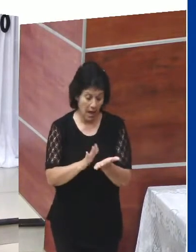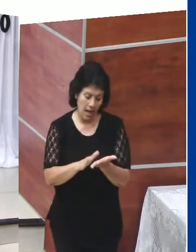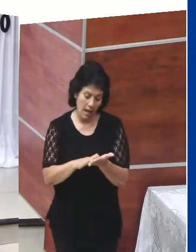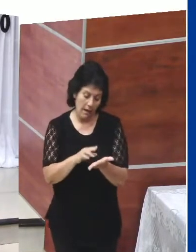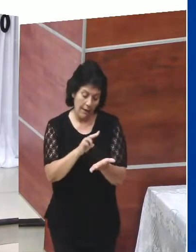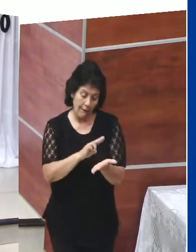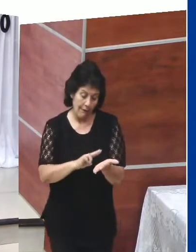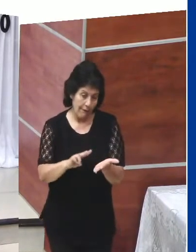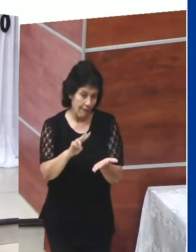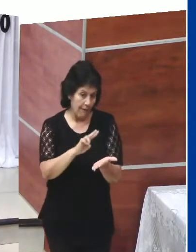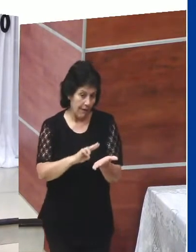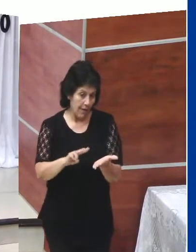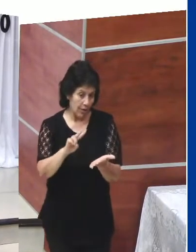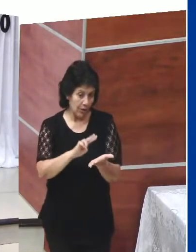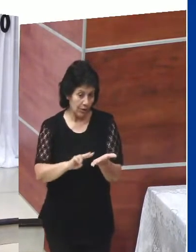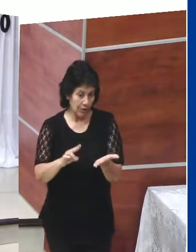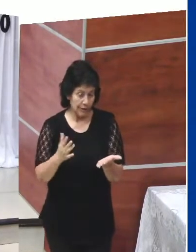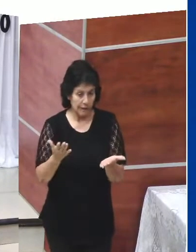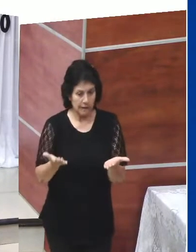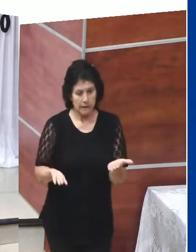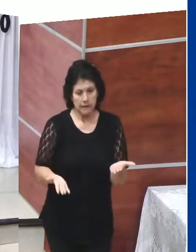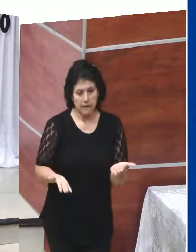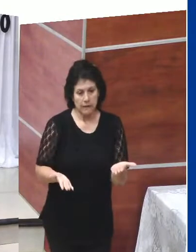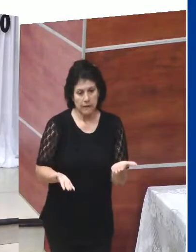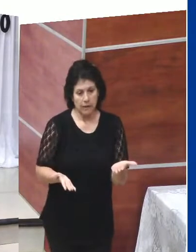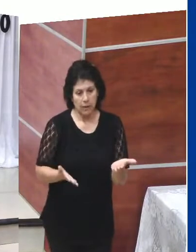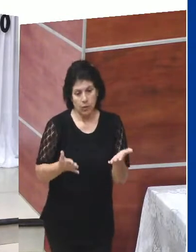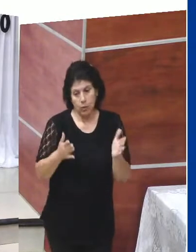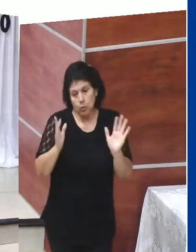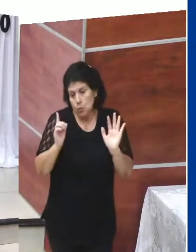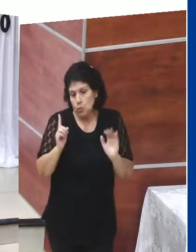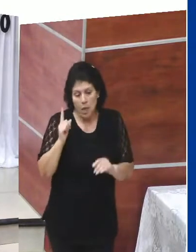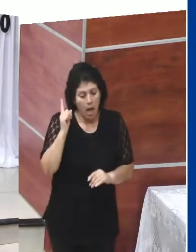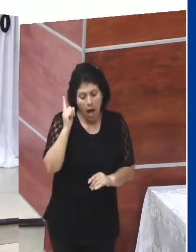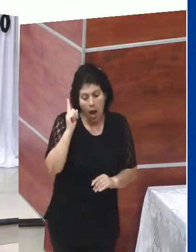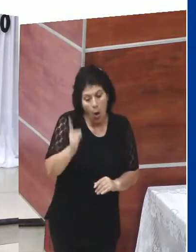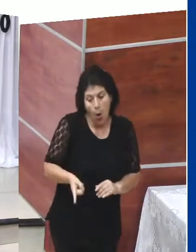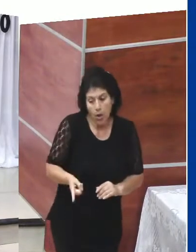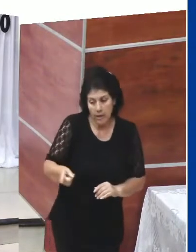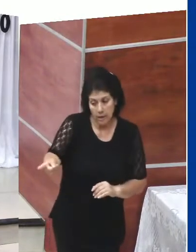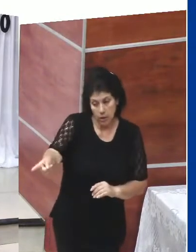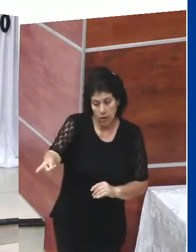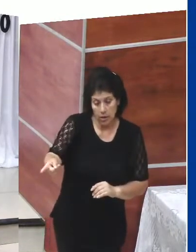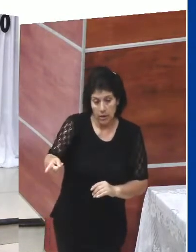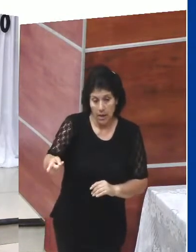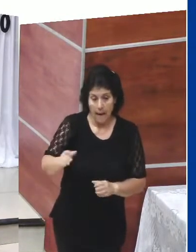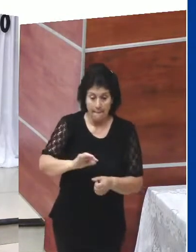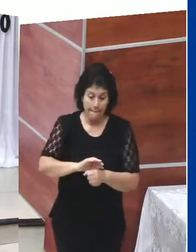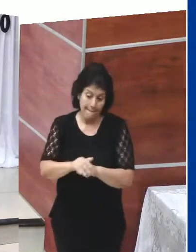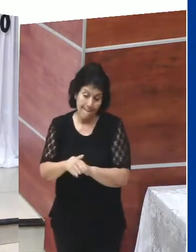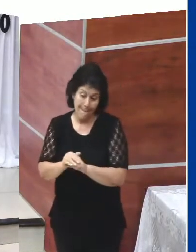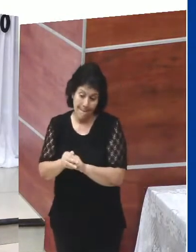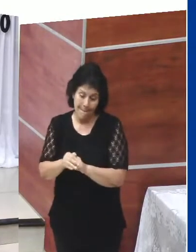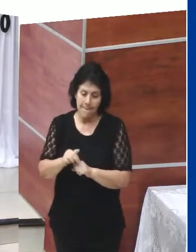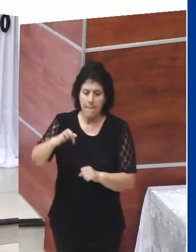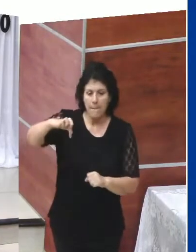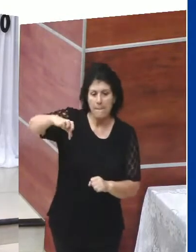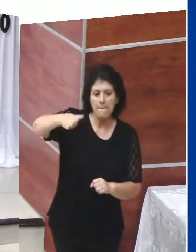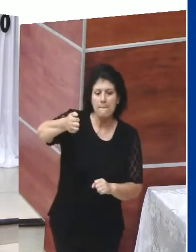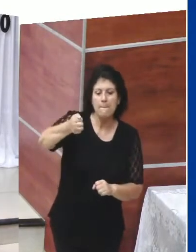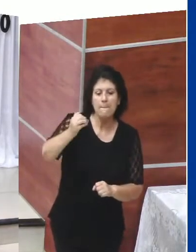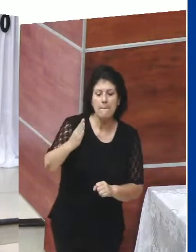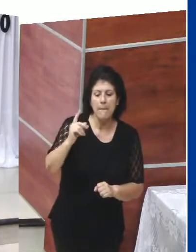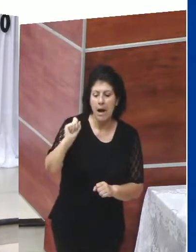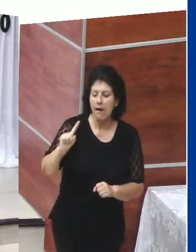Escrituras? Es una orden que le da Pablo a Timoteo. Dedícate a leer las Escrituras.